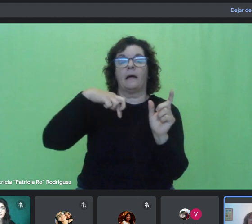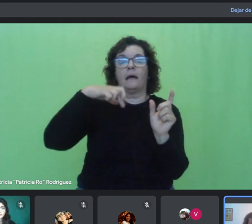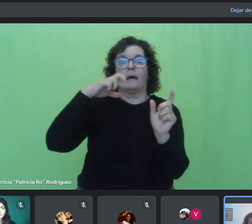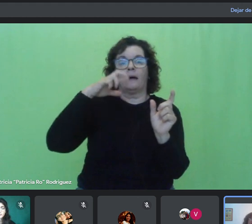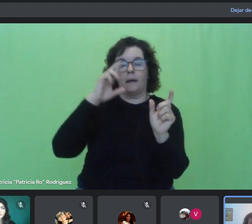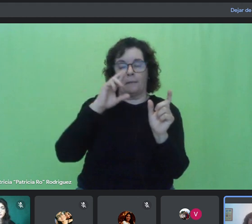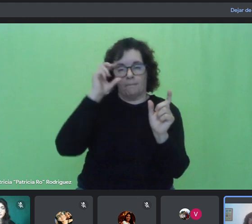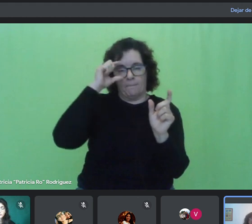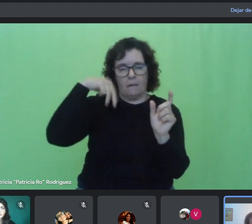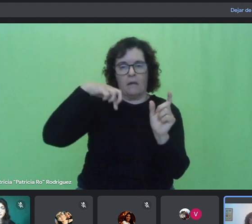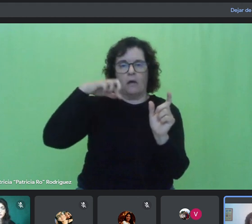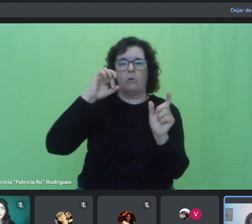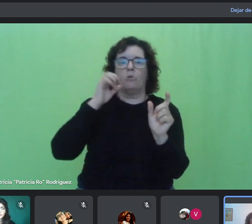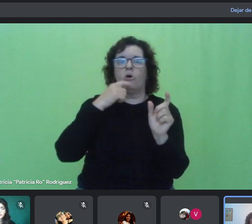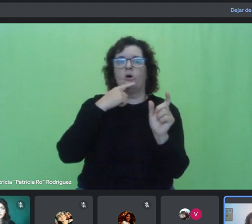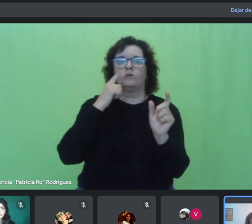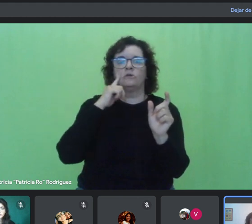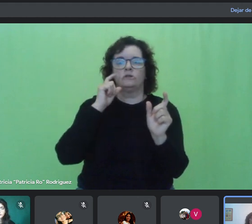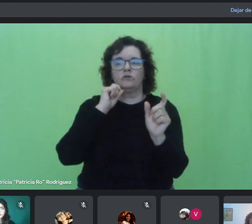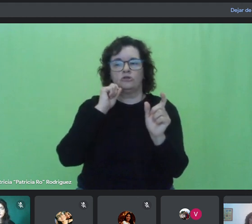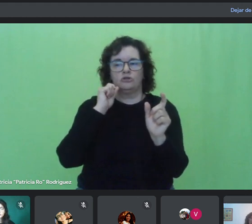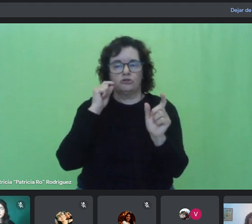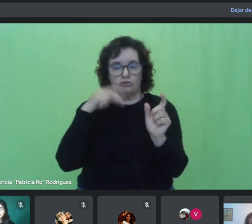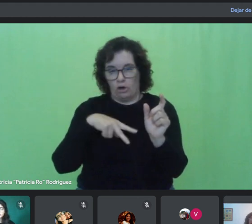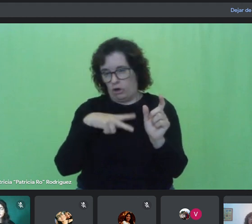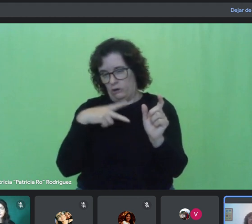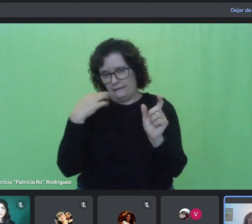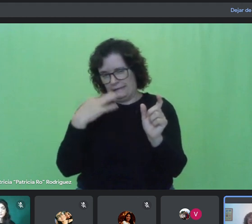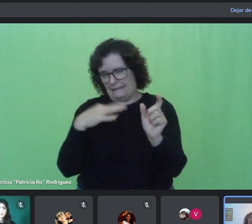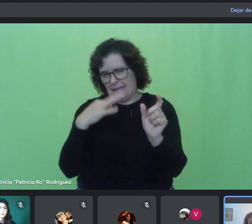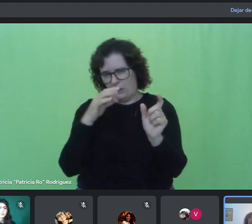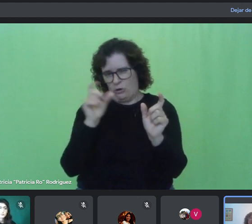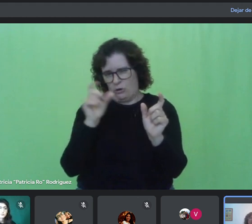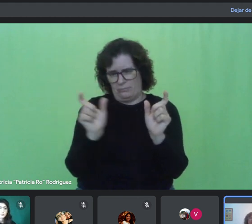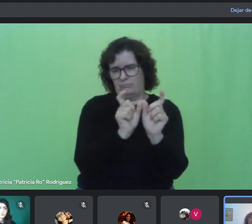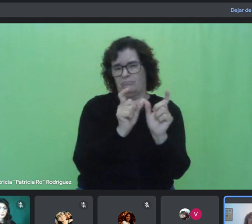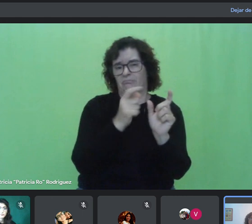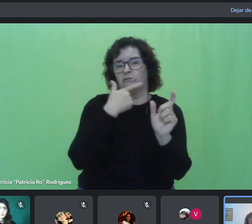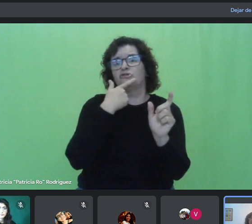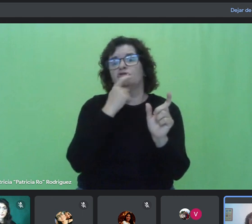seguro que lo que le sigue es un sustantivo. ¿Sí? Porque es algo de algo.